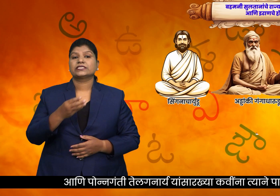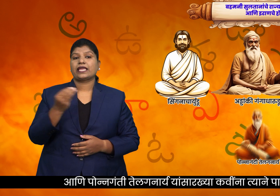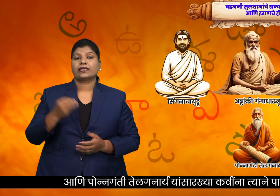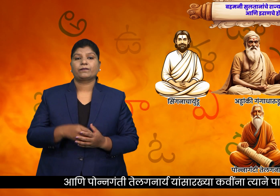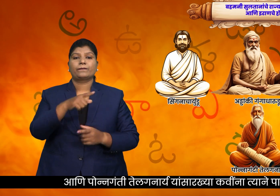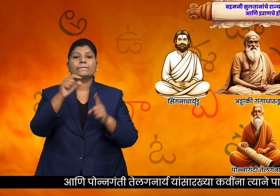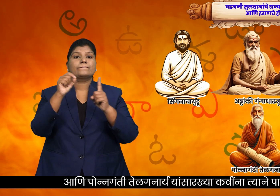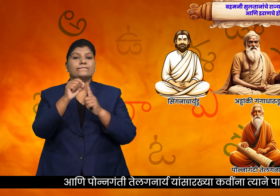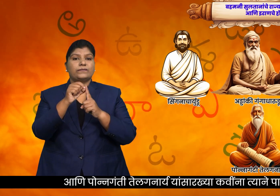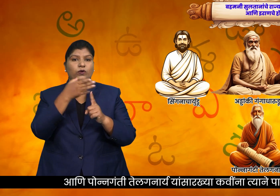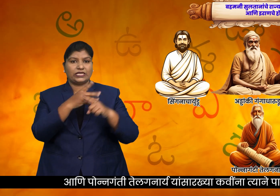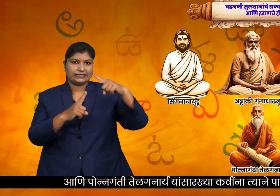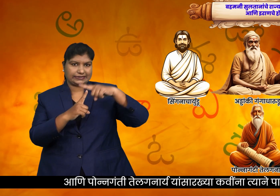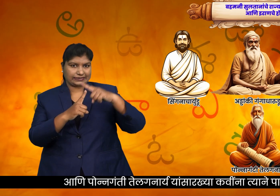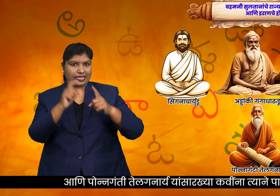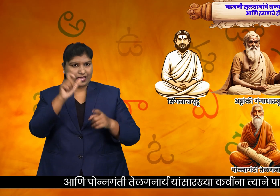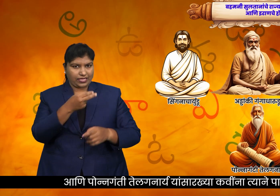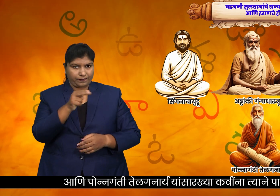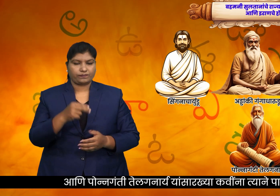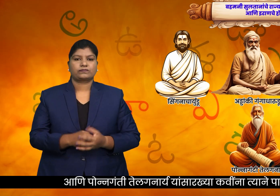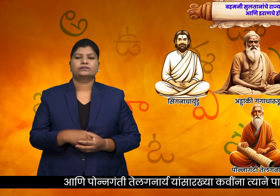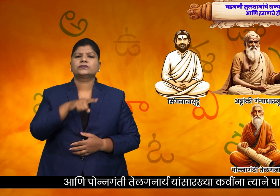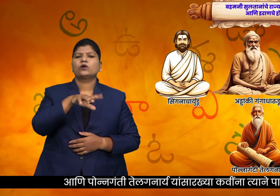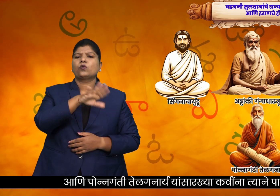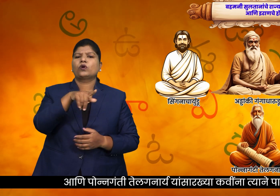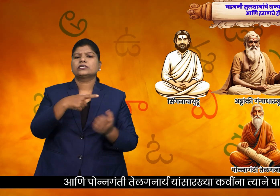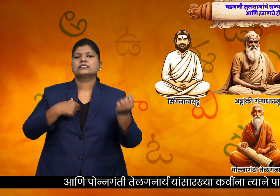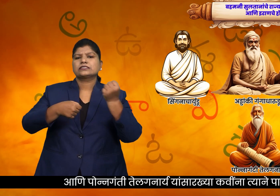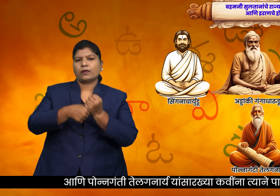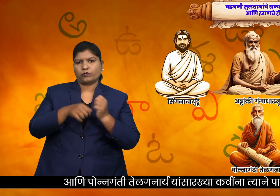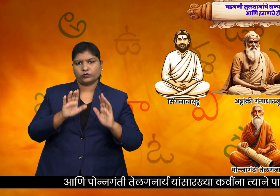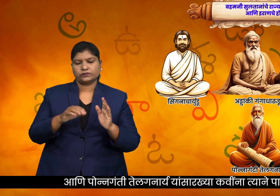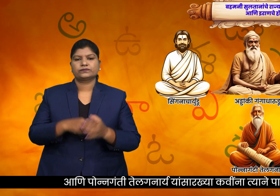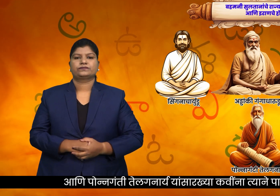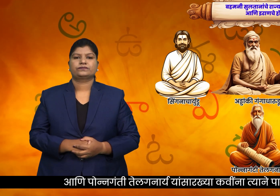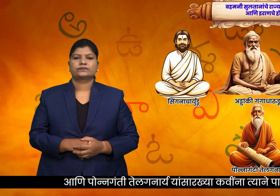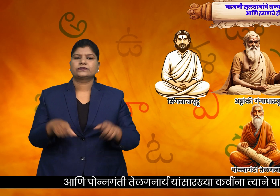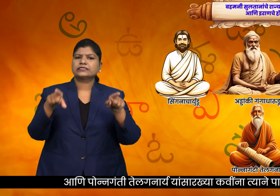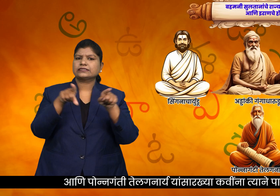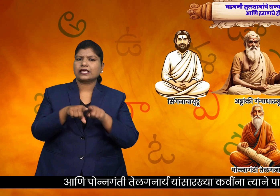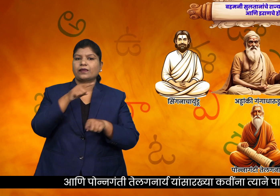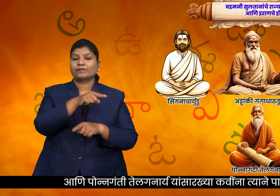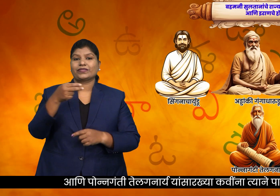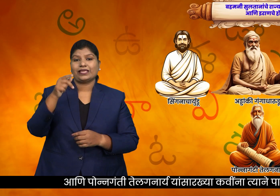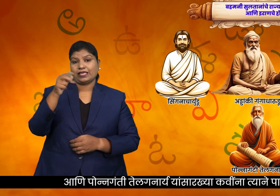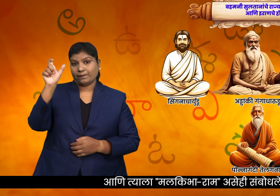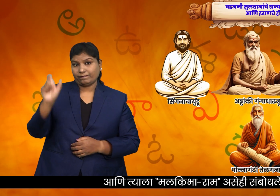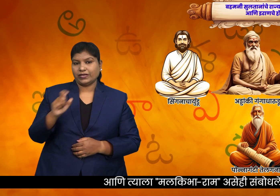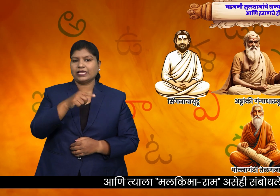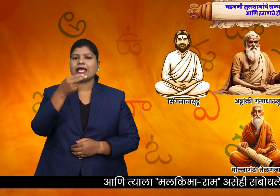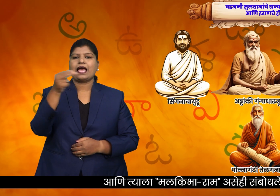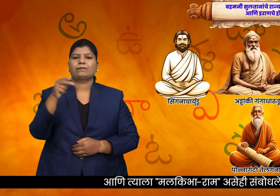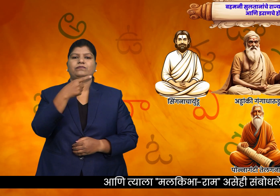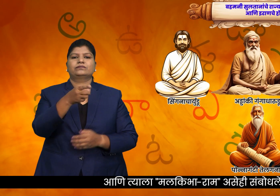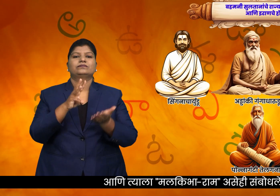आणि पोनगंती तेलंगणार्य यासारख्या कवींना त्याने पाठिंबा दिला